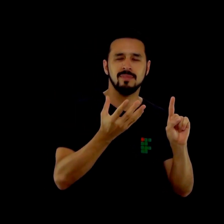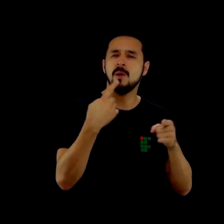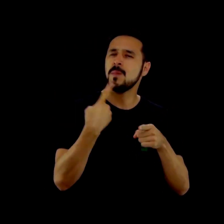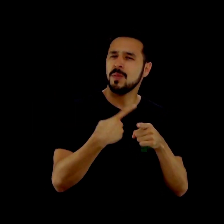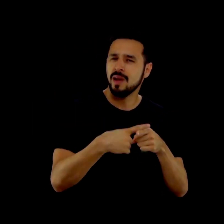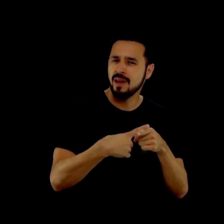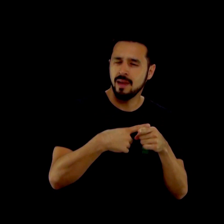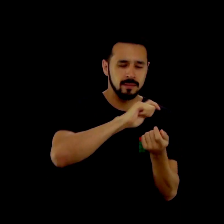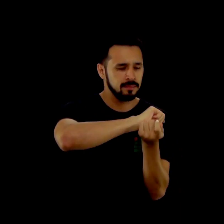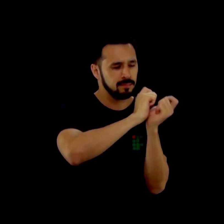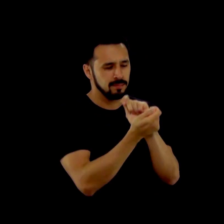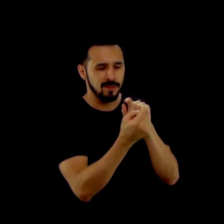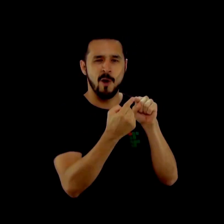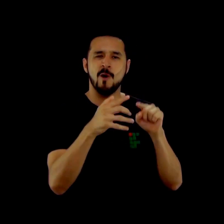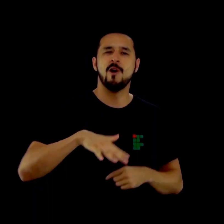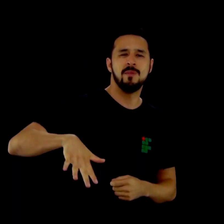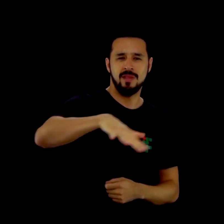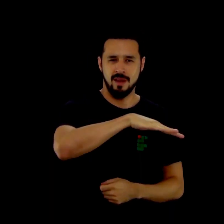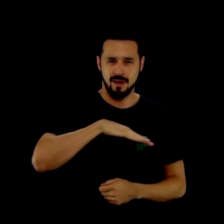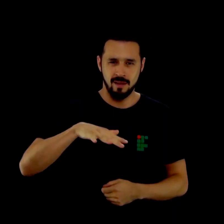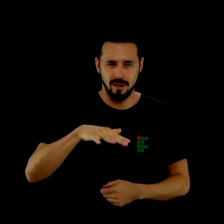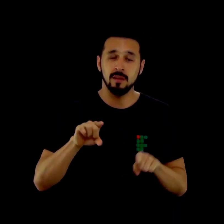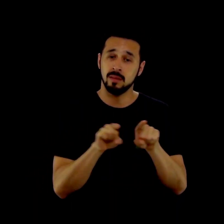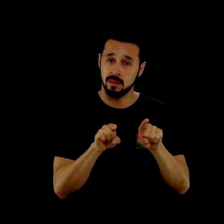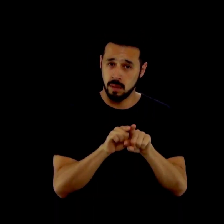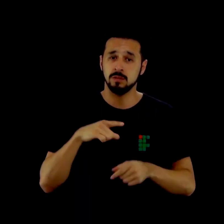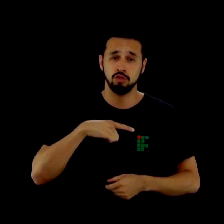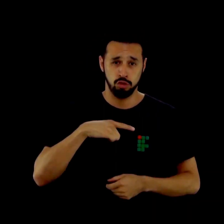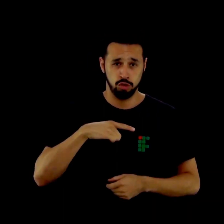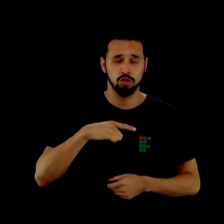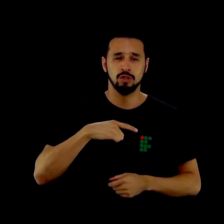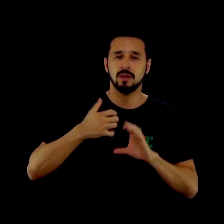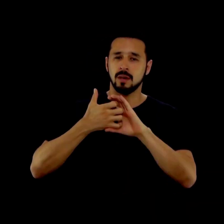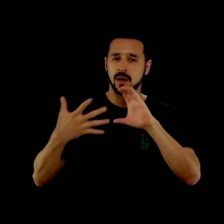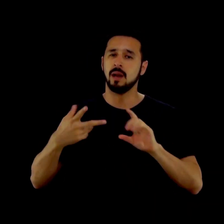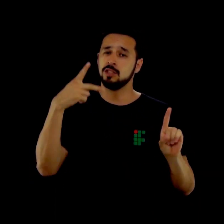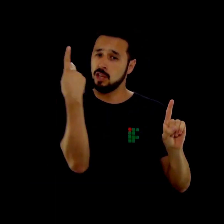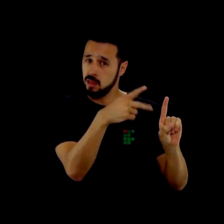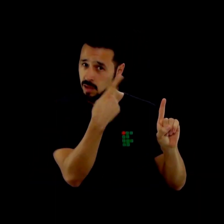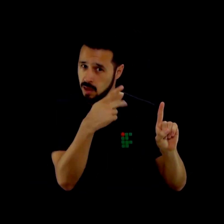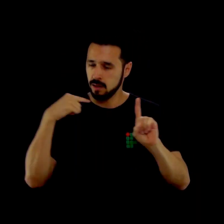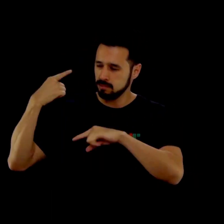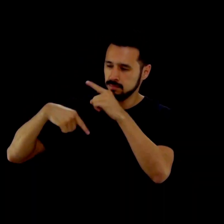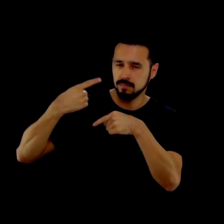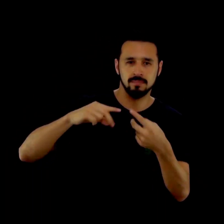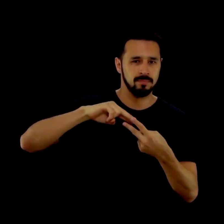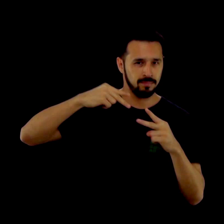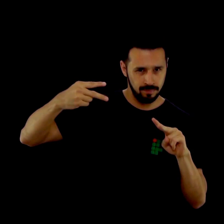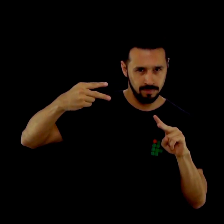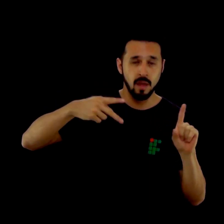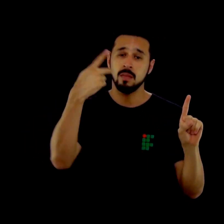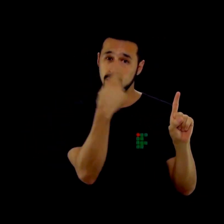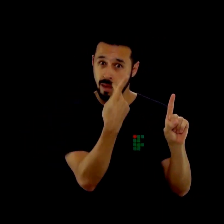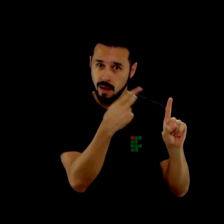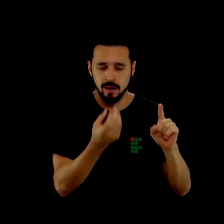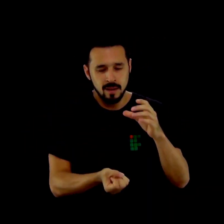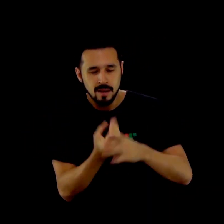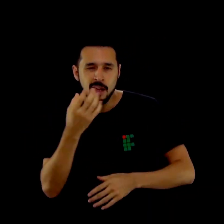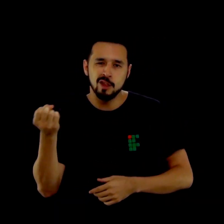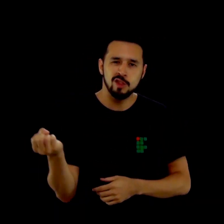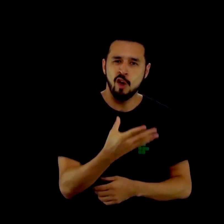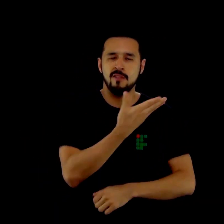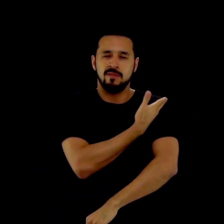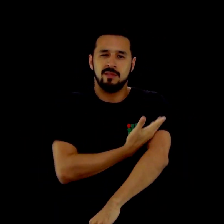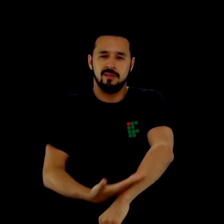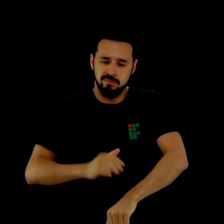As respostas acontecendo em virtude do ajuste do organismo ao seu meio e de acordo com as características